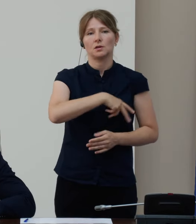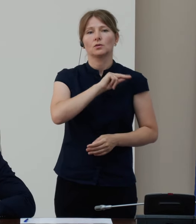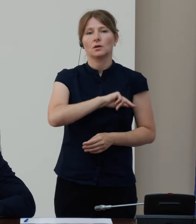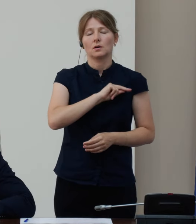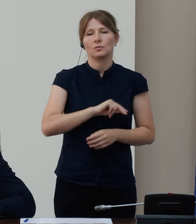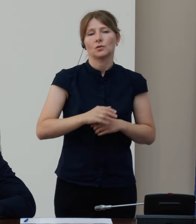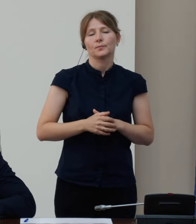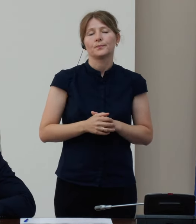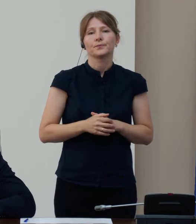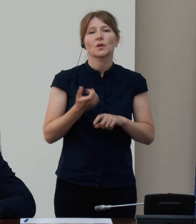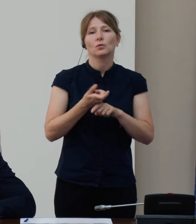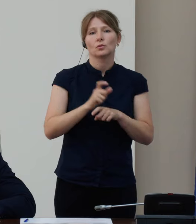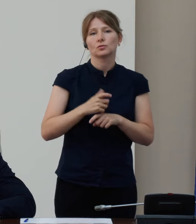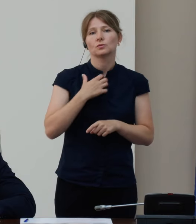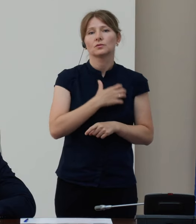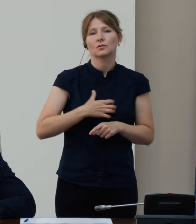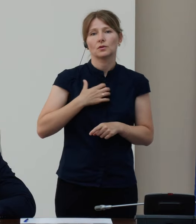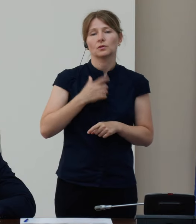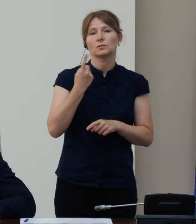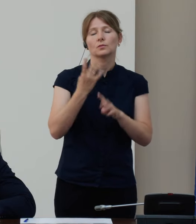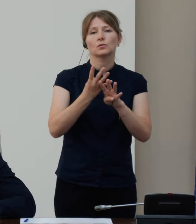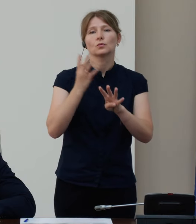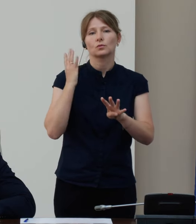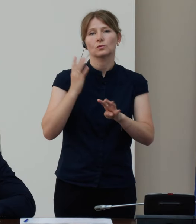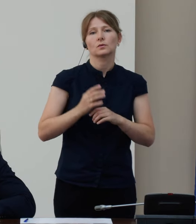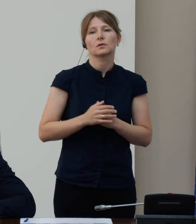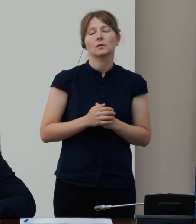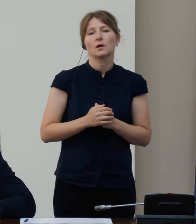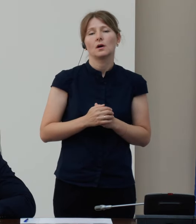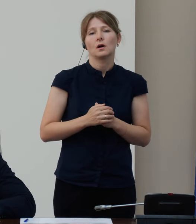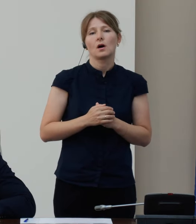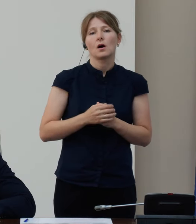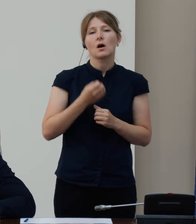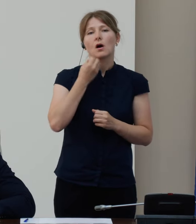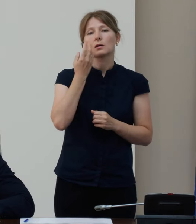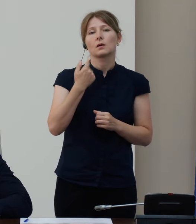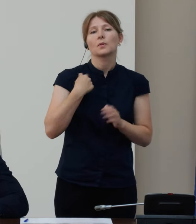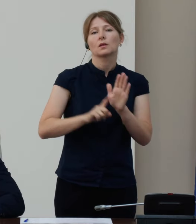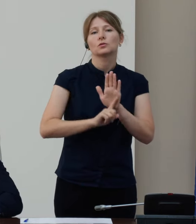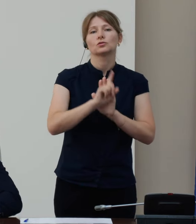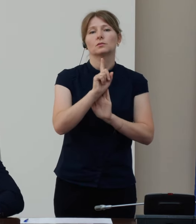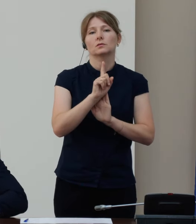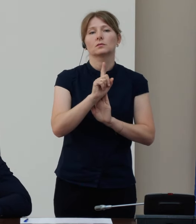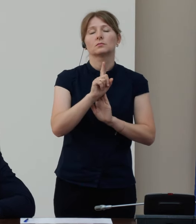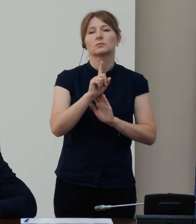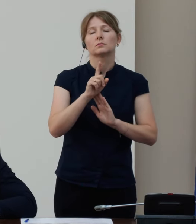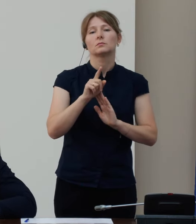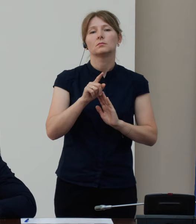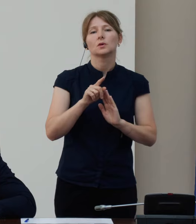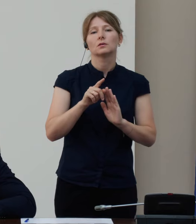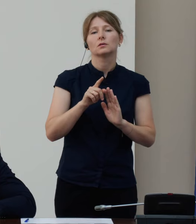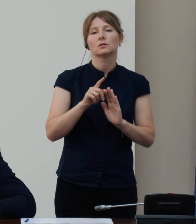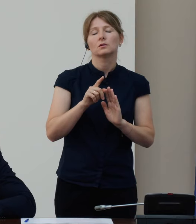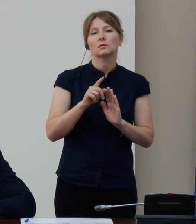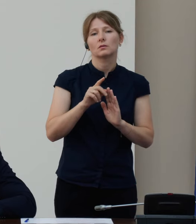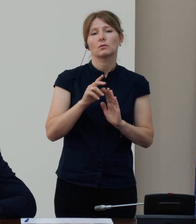Un element foarte important atunci când vorbim de intervențiile din asistența socială este că, în esență,